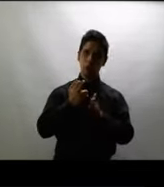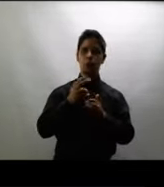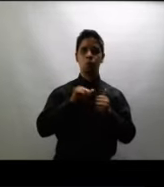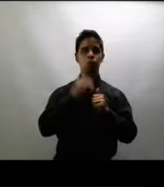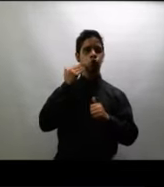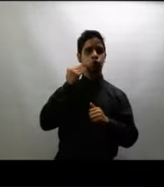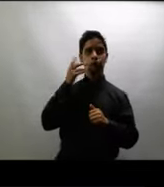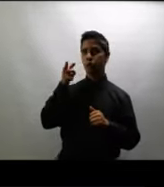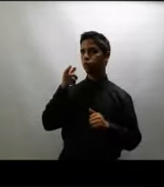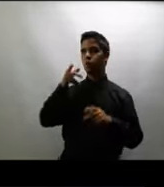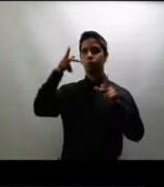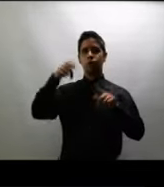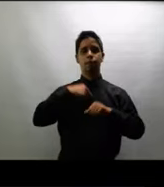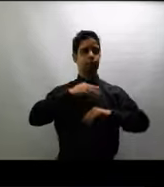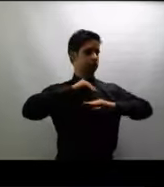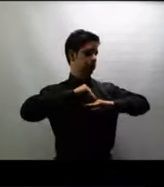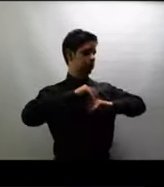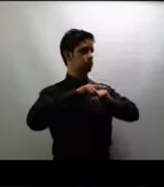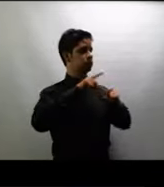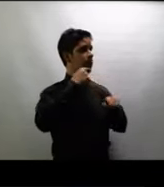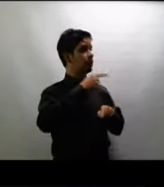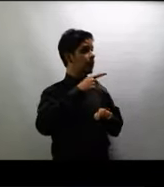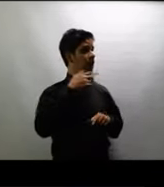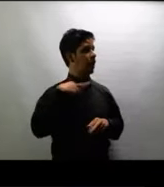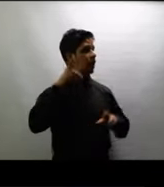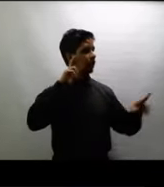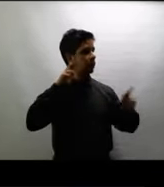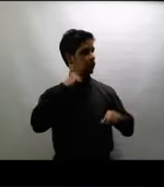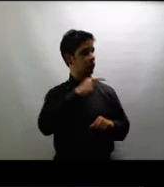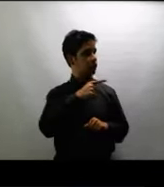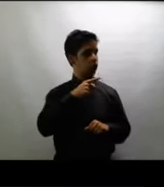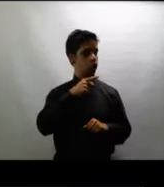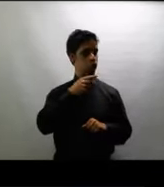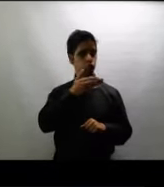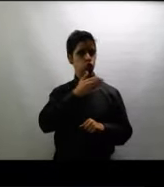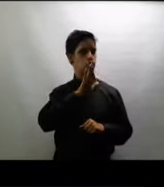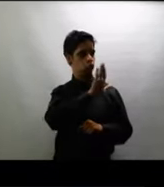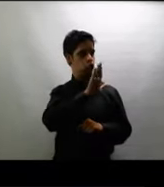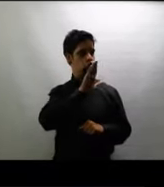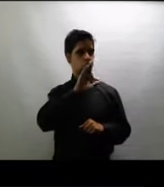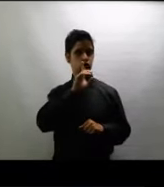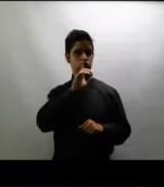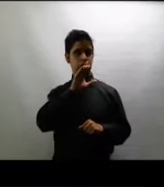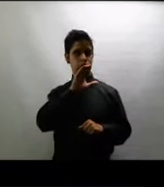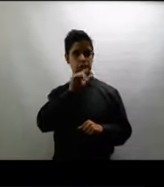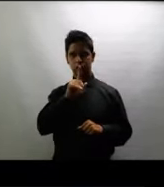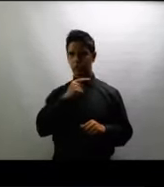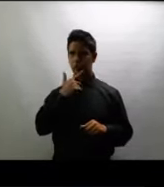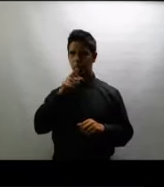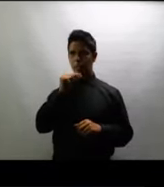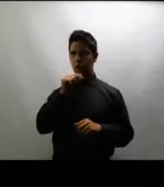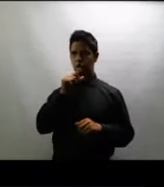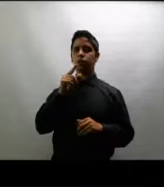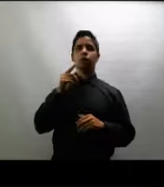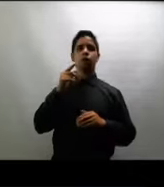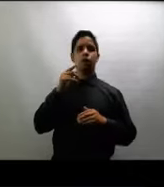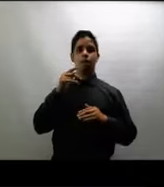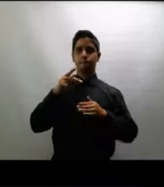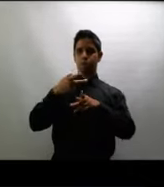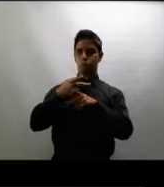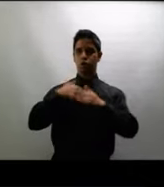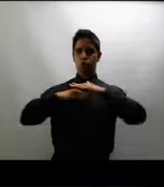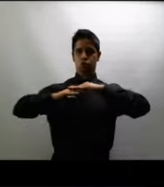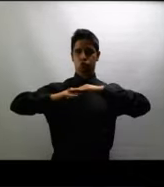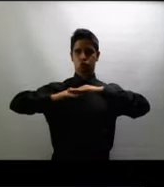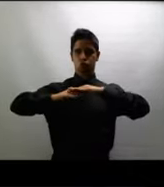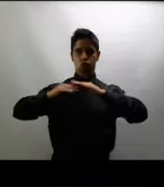alguien me llama y me dice, mira que en la radio están diciendo que el CD de ustedes está en las 20 producciones. Y yo, ¿de qué tú me hablas? Porque eso fue al otro